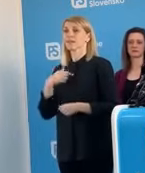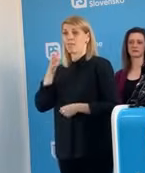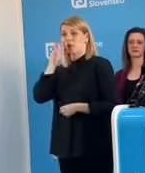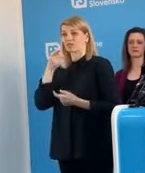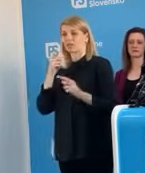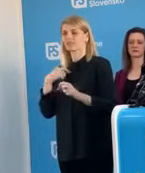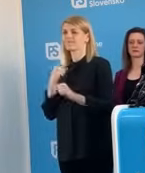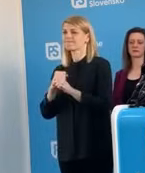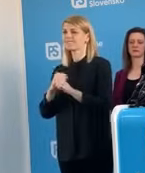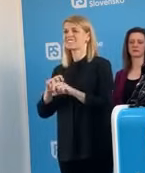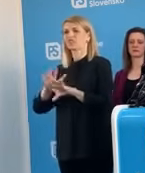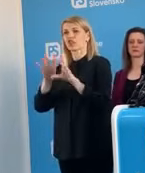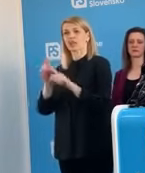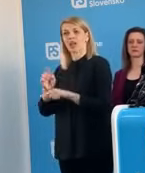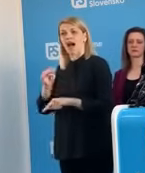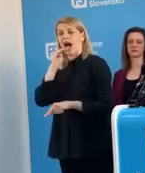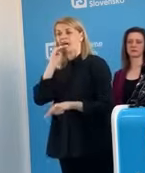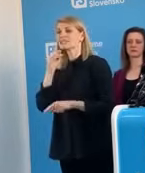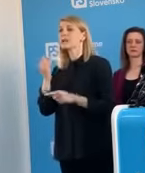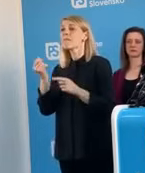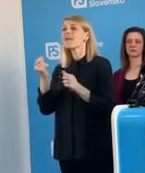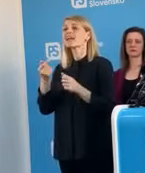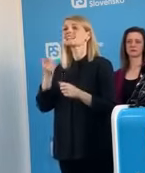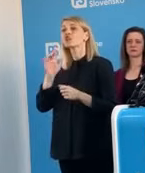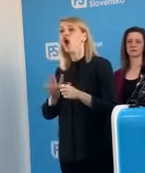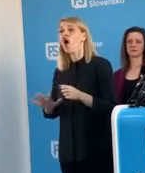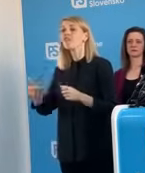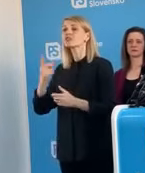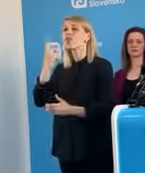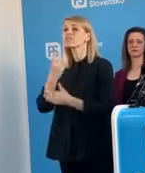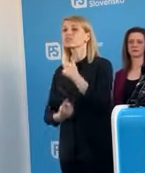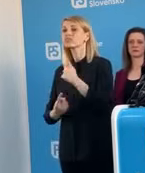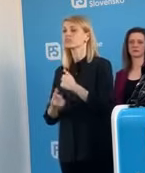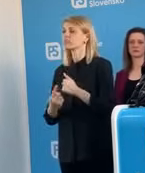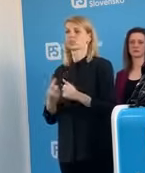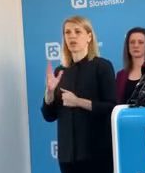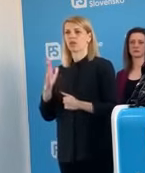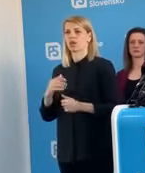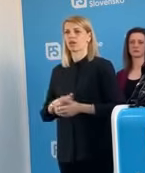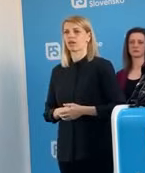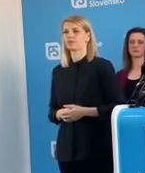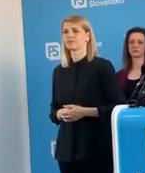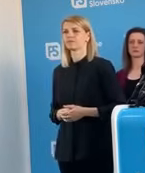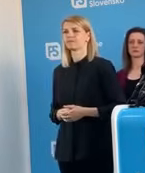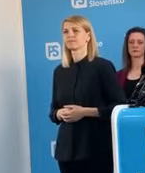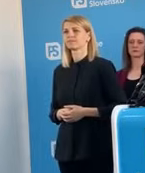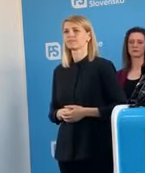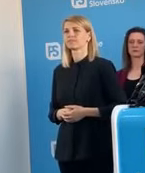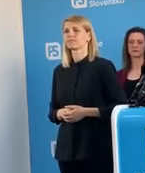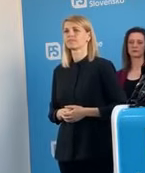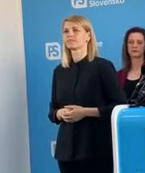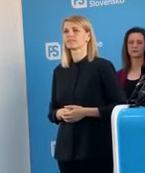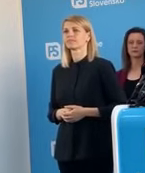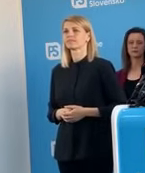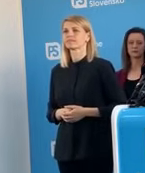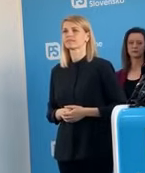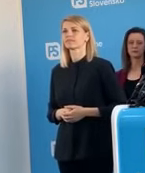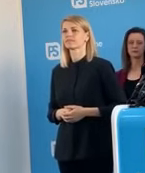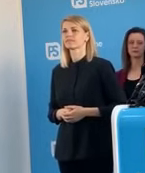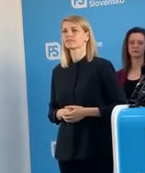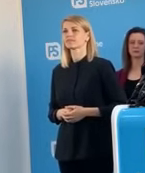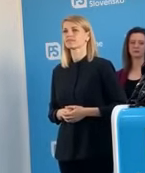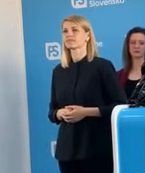preto, aby Slovensko o peniaze z plánu obnovy a eurofondov neprišlo. Ďakujem.